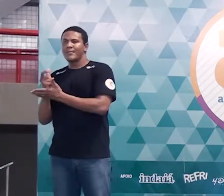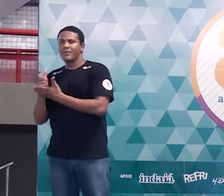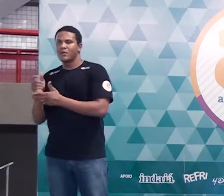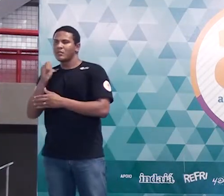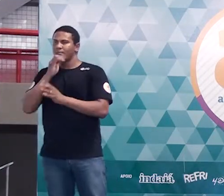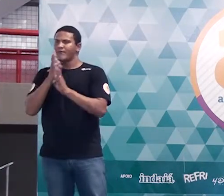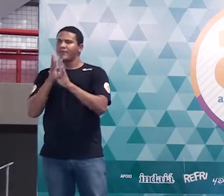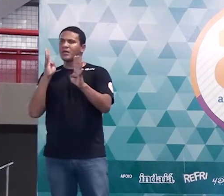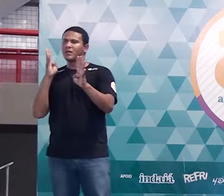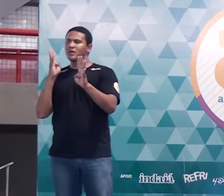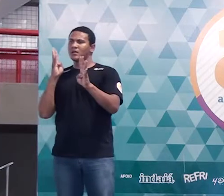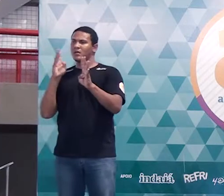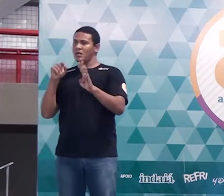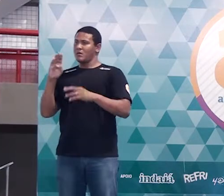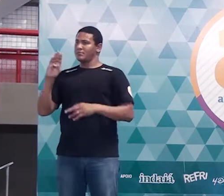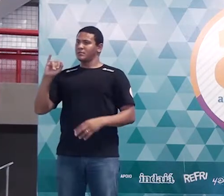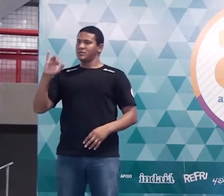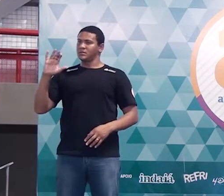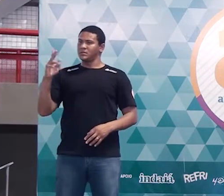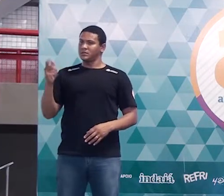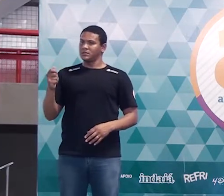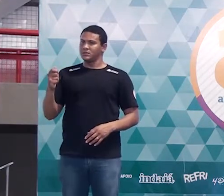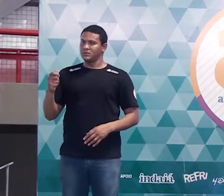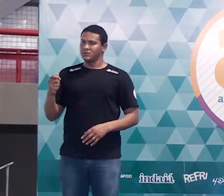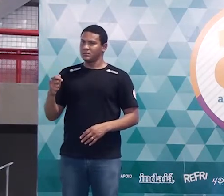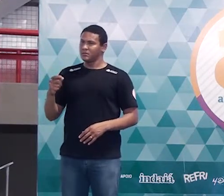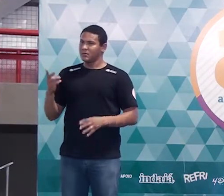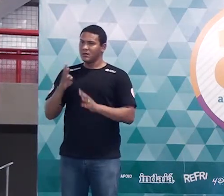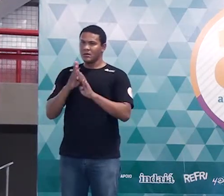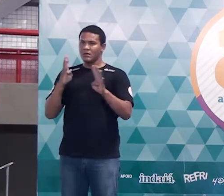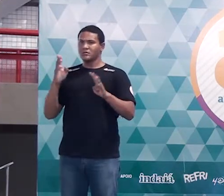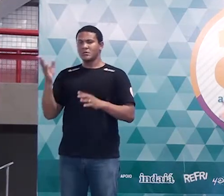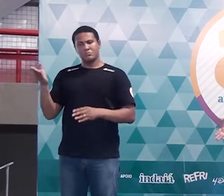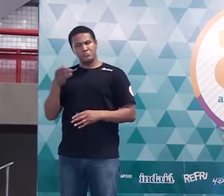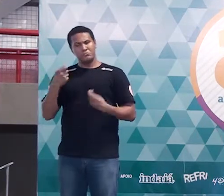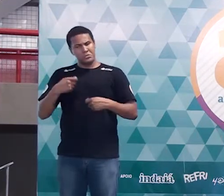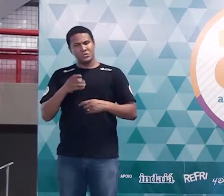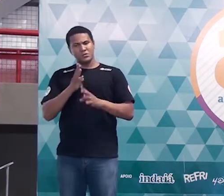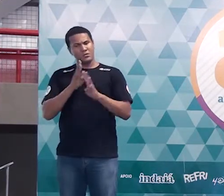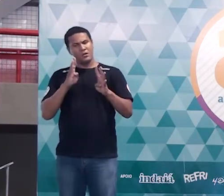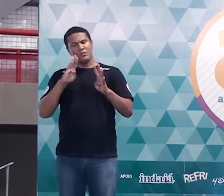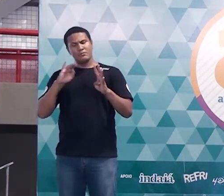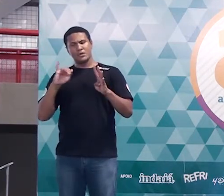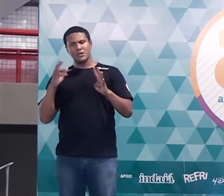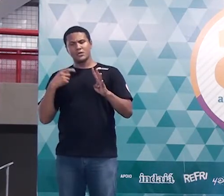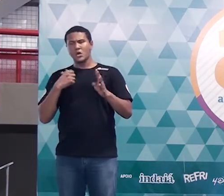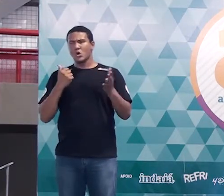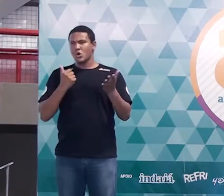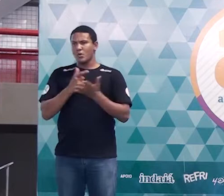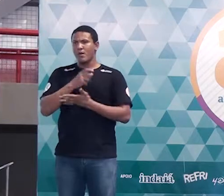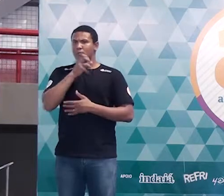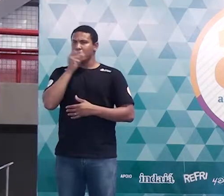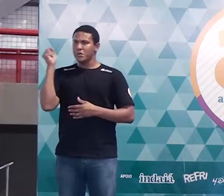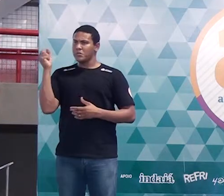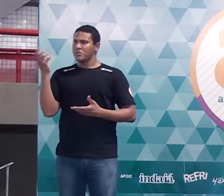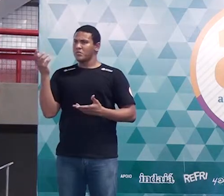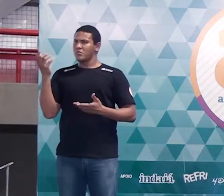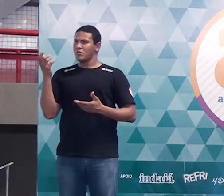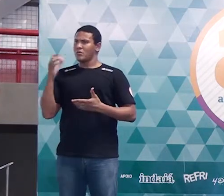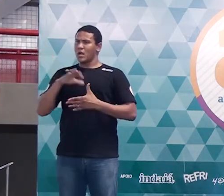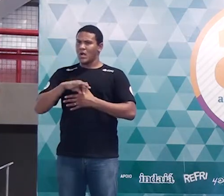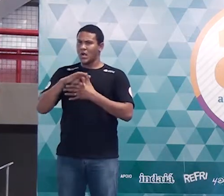fila. Fila é bicha. Você tem que ficar numa bicha para poder comprar o pão, para comprar a carne. Como a gente vê que